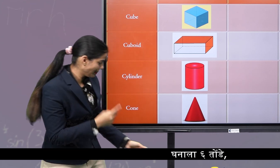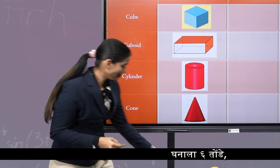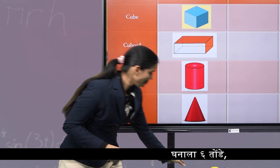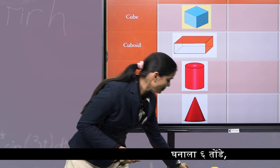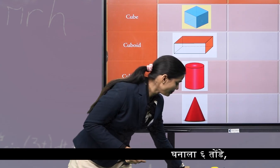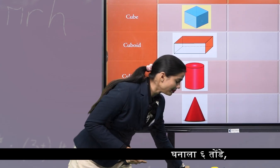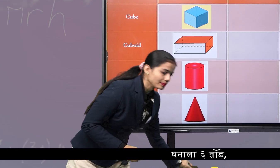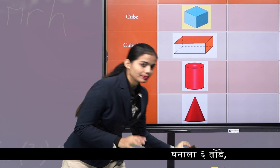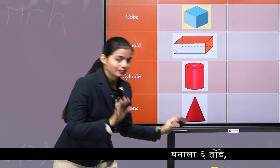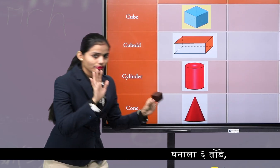घनाला 6 तोंडे.